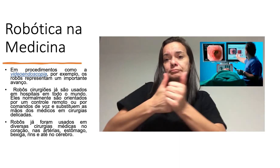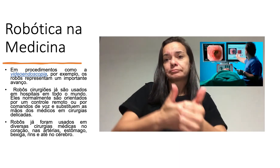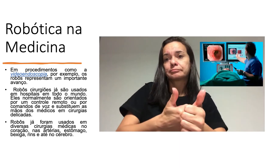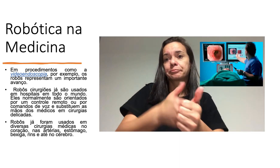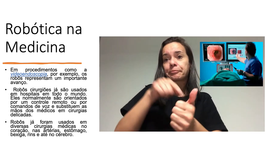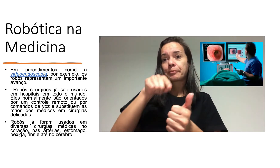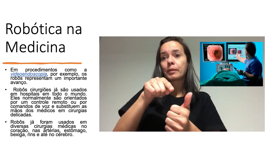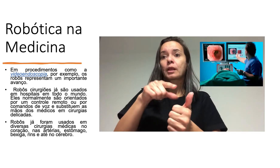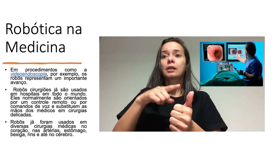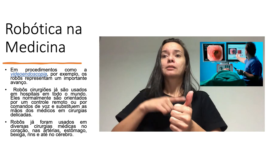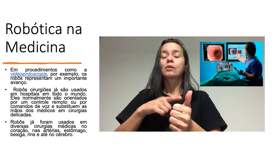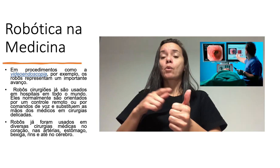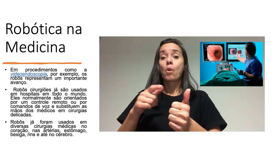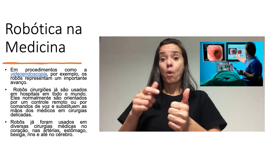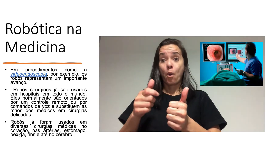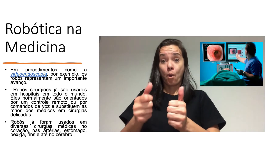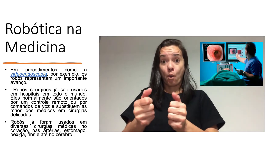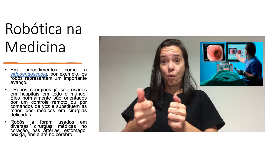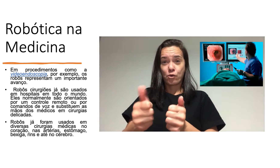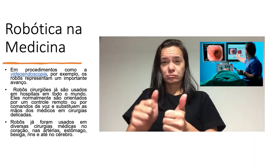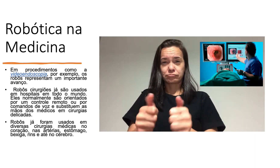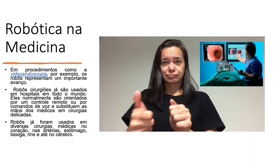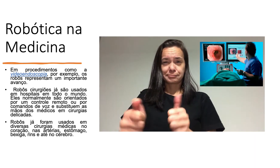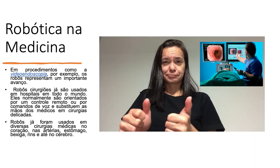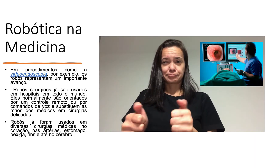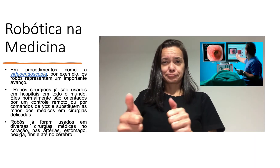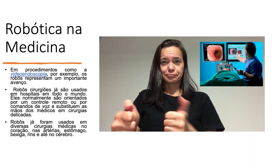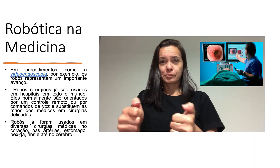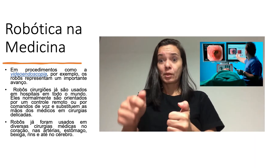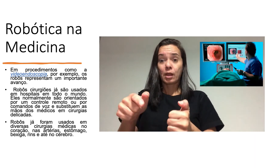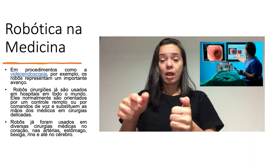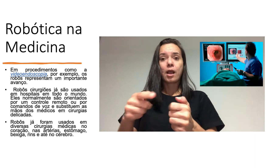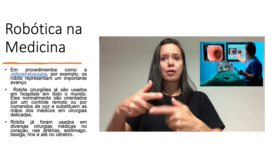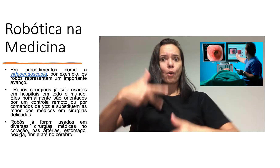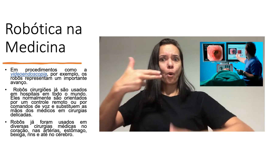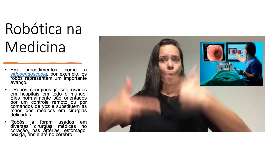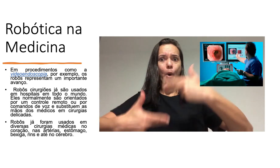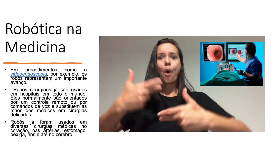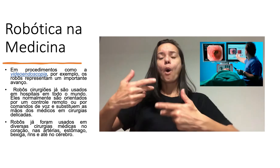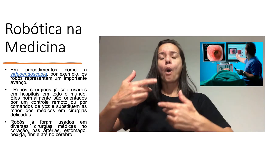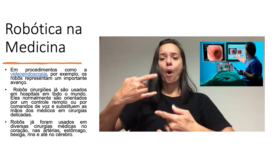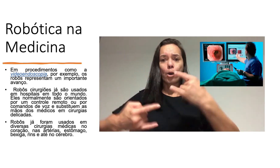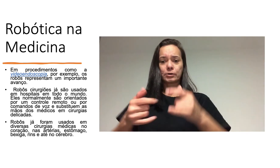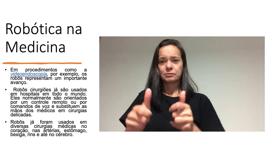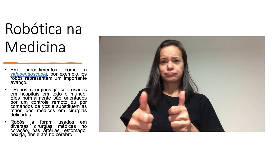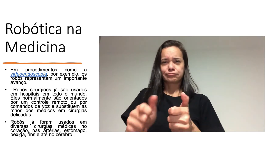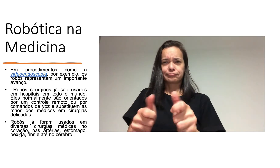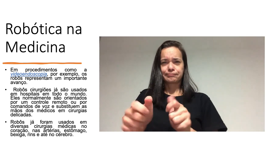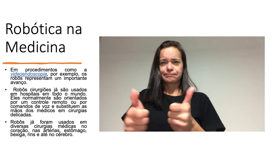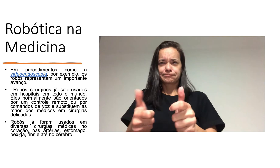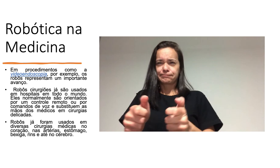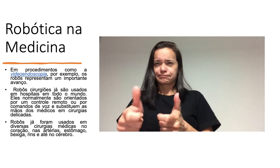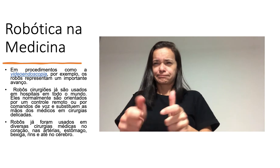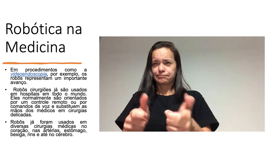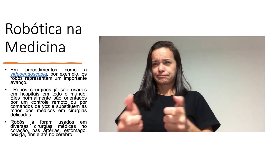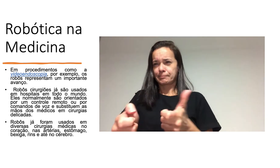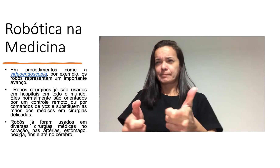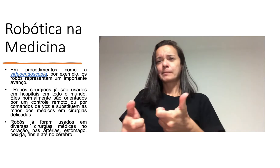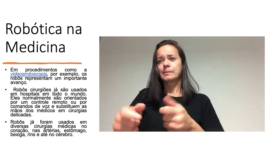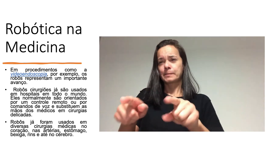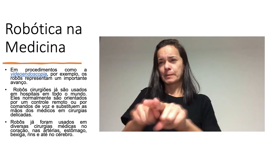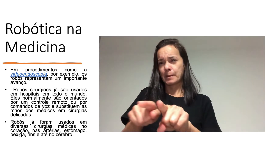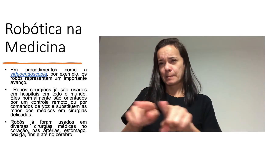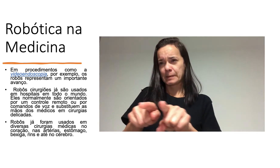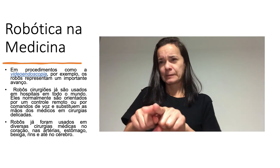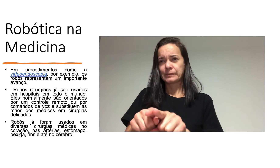Eles normalmente são orientados por controle remoto ou por comandos de voz, que substituem as mãos do